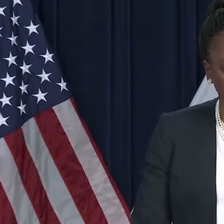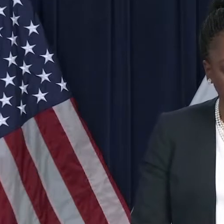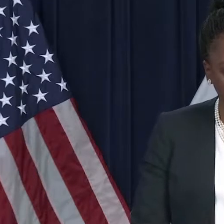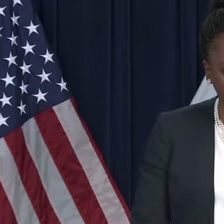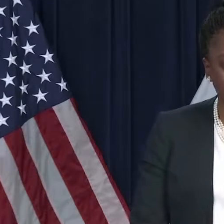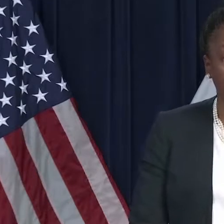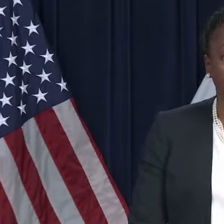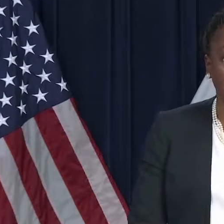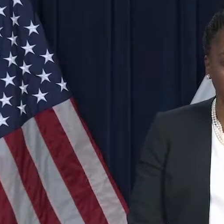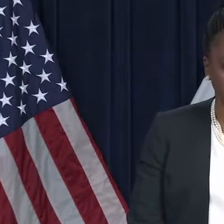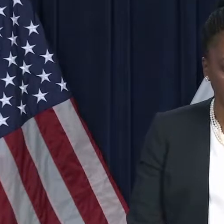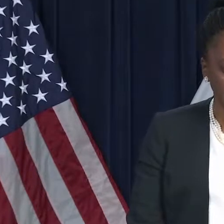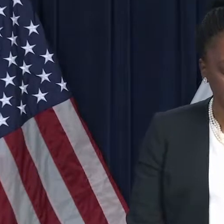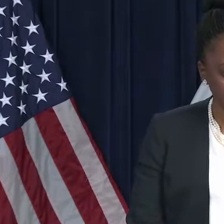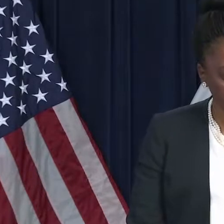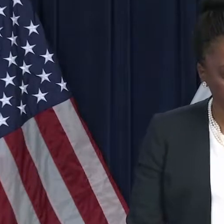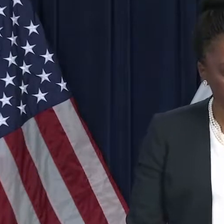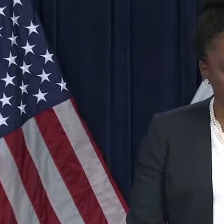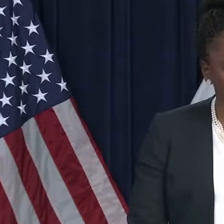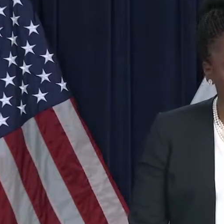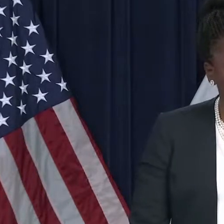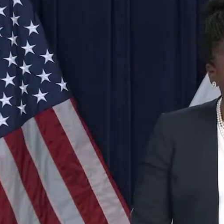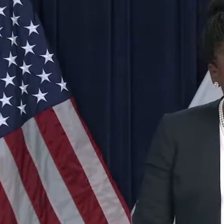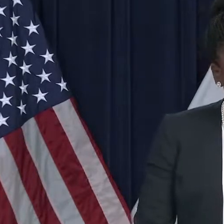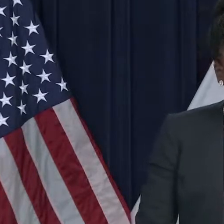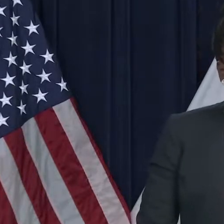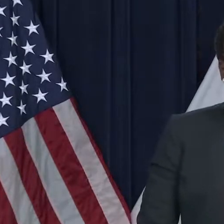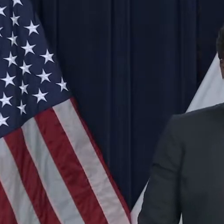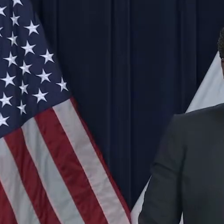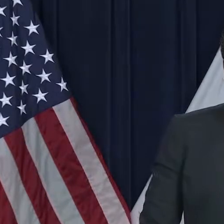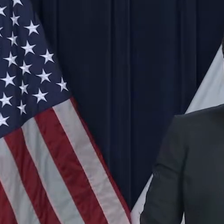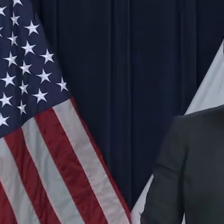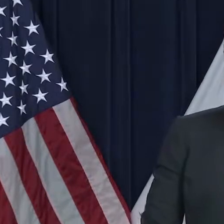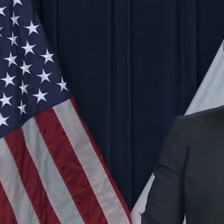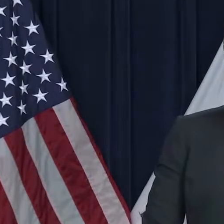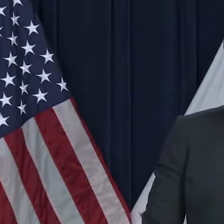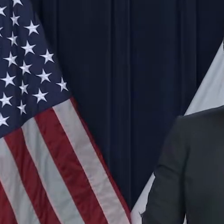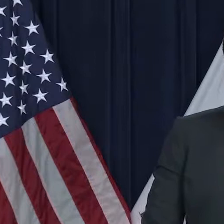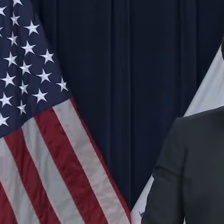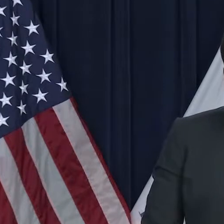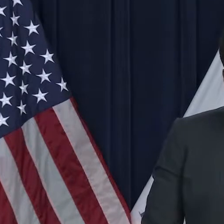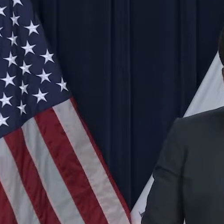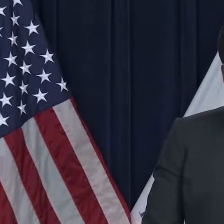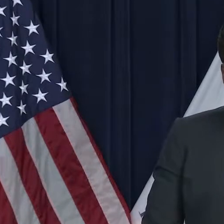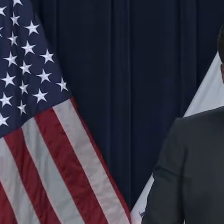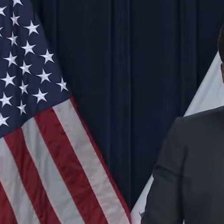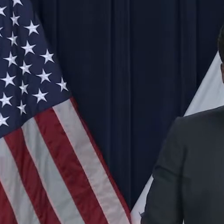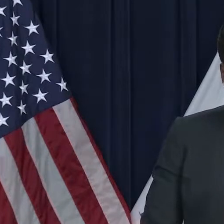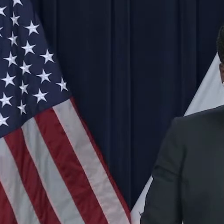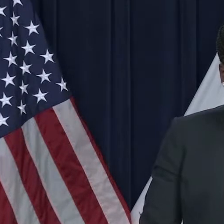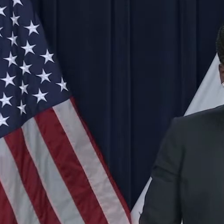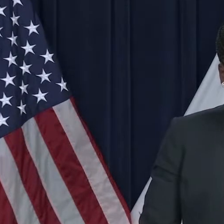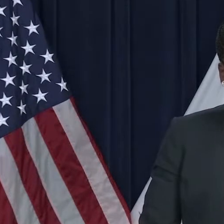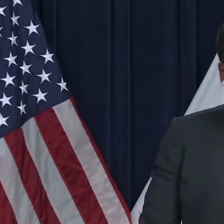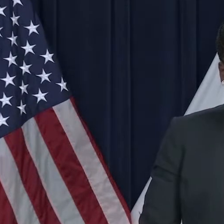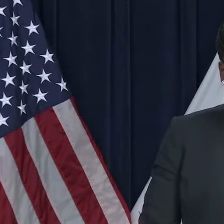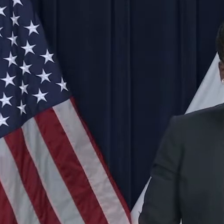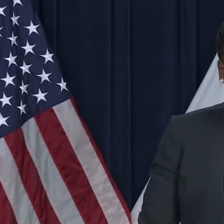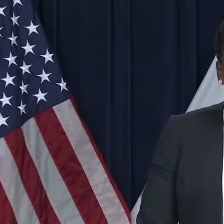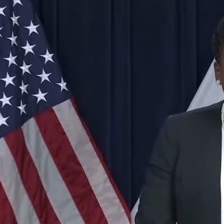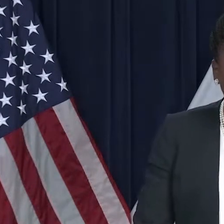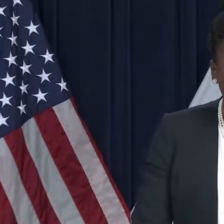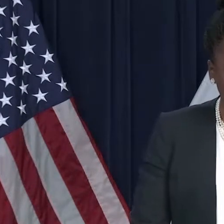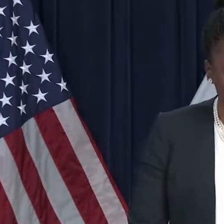se permita el juego dentro de la conferencia y cuando se permitan los torneos y los juegos